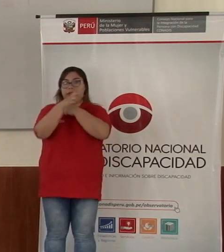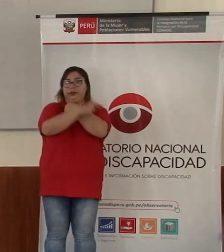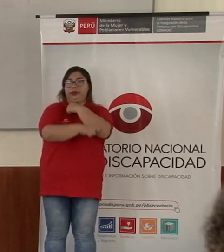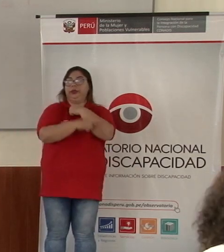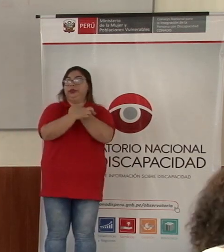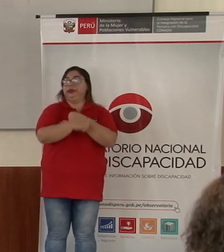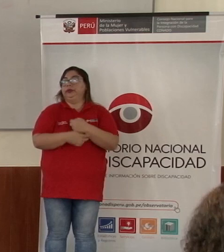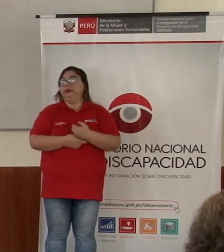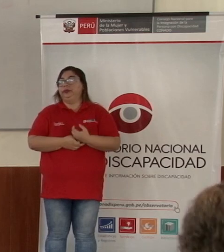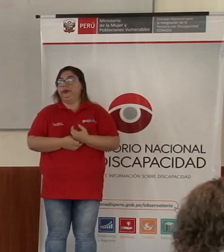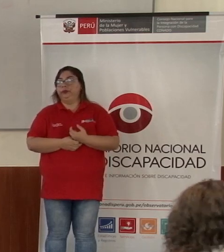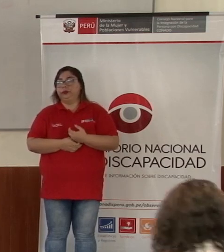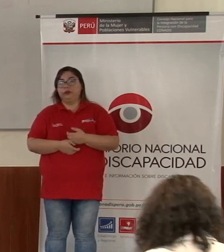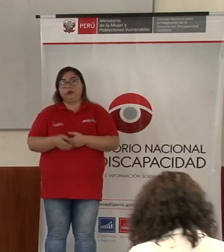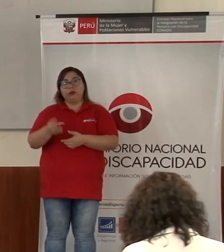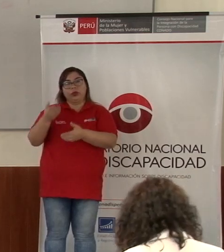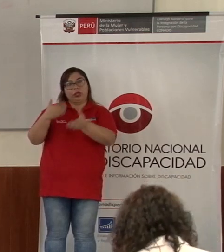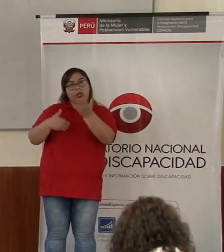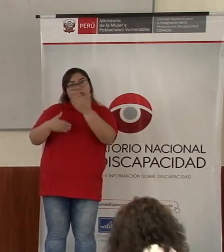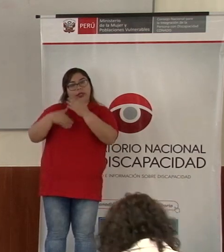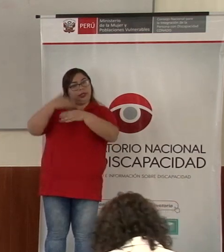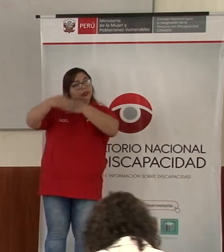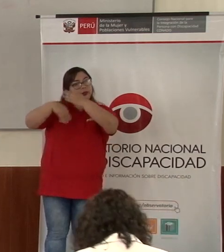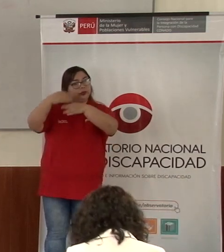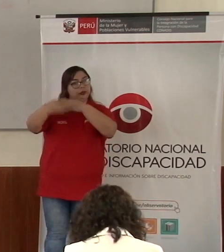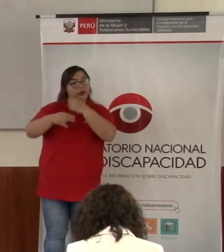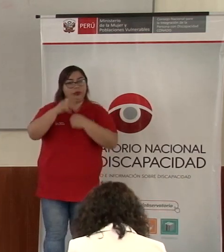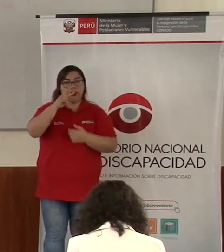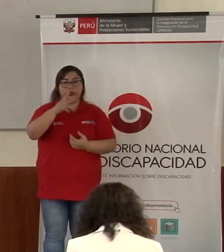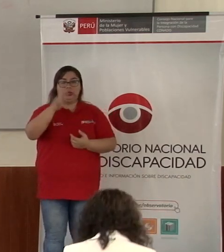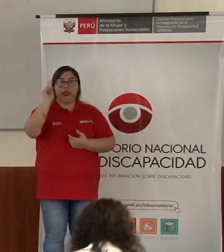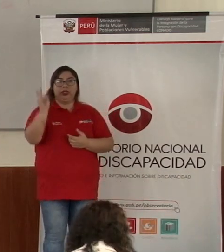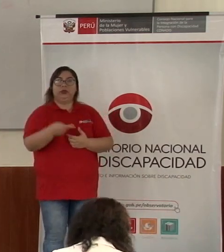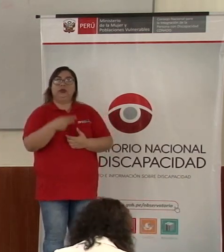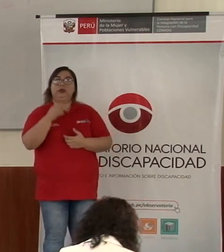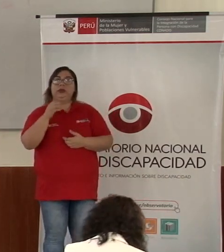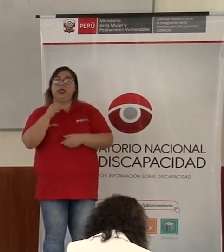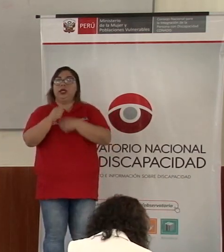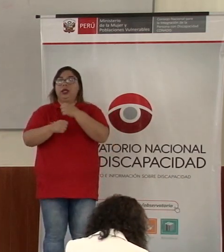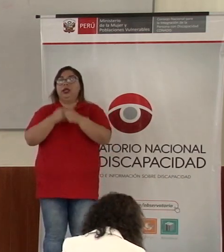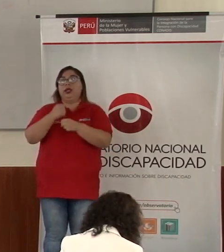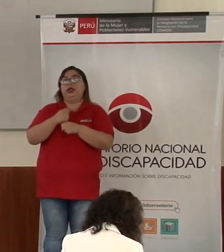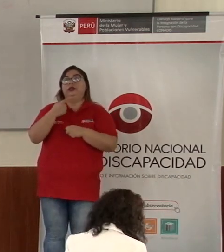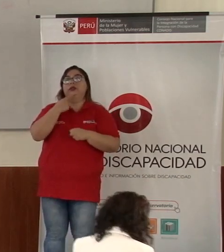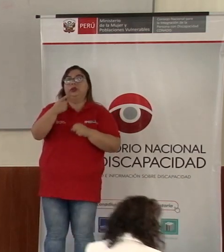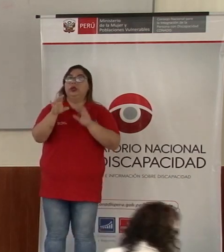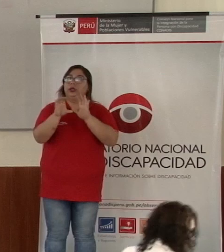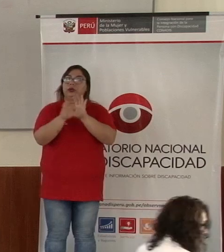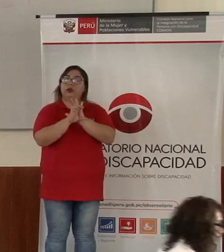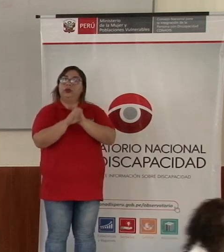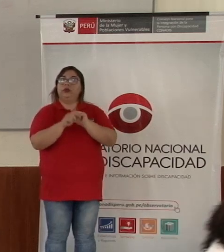Eso, después de 2000 años de historia, se repite en nuestra sociedad dentro del marco del Código Civil.